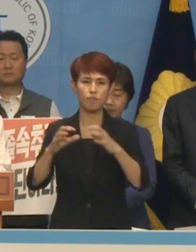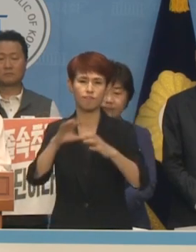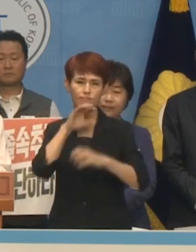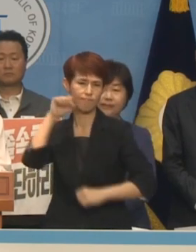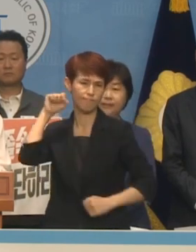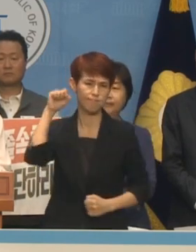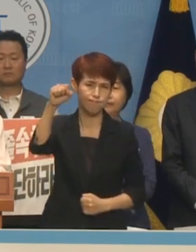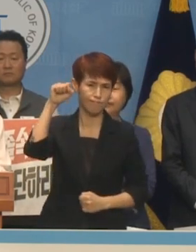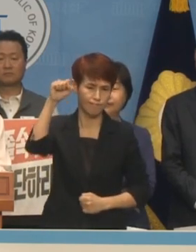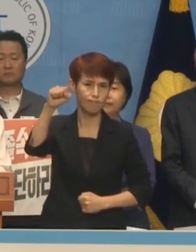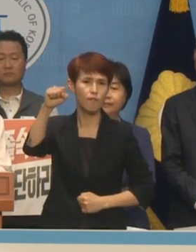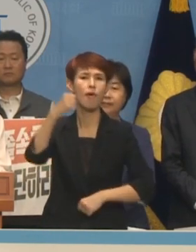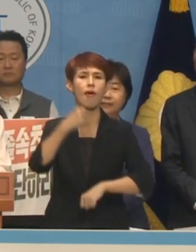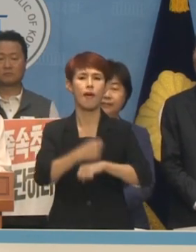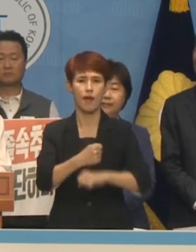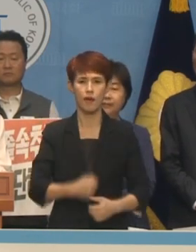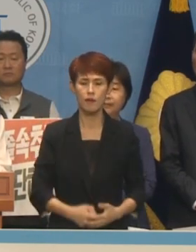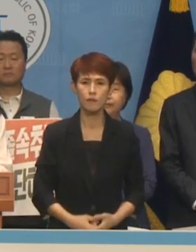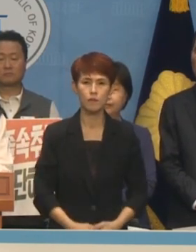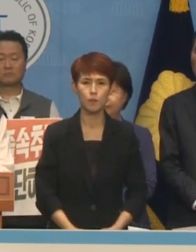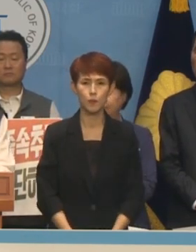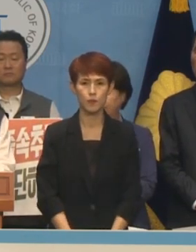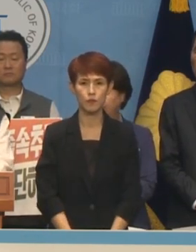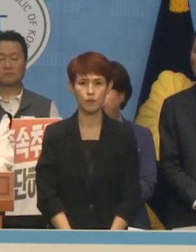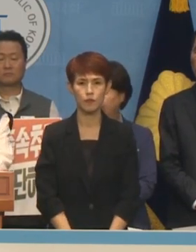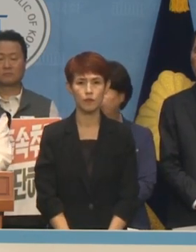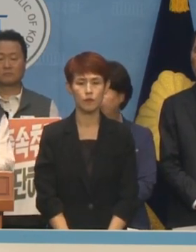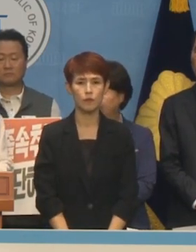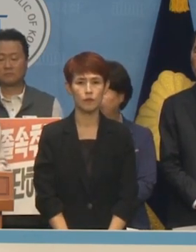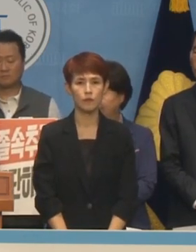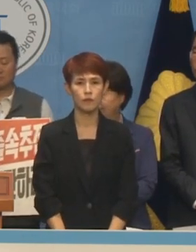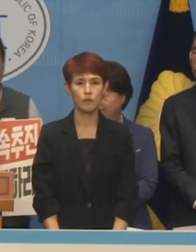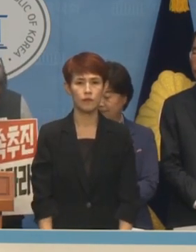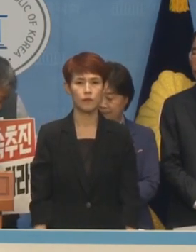전개하여 그 책임을 철저히 물을 것이다.